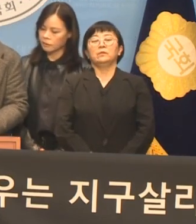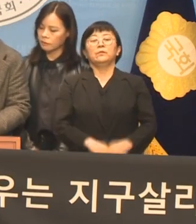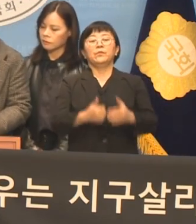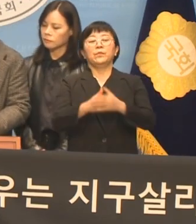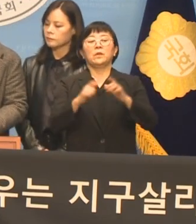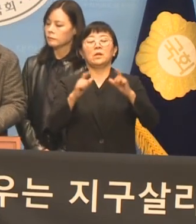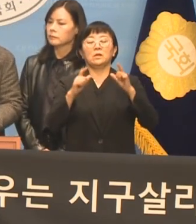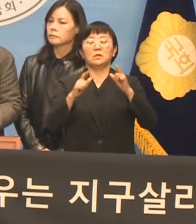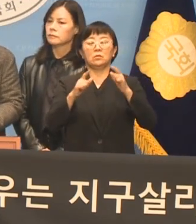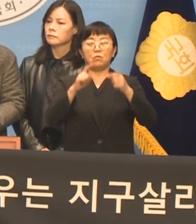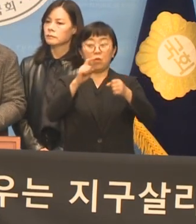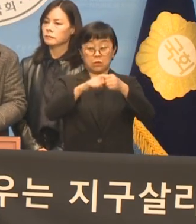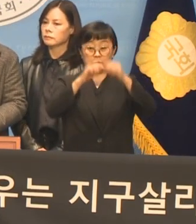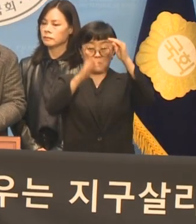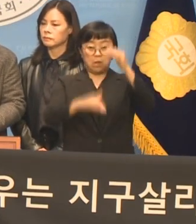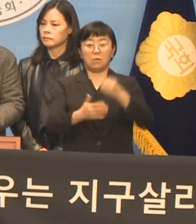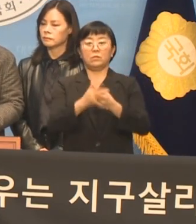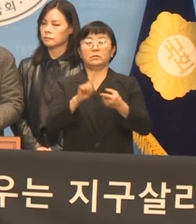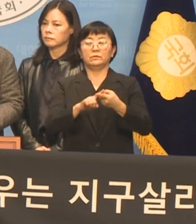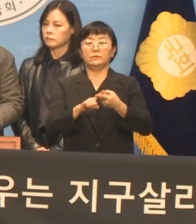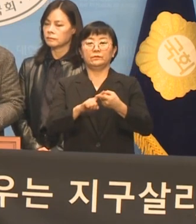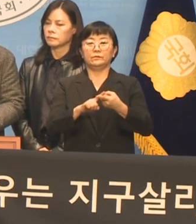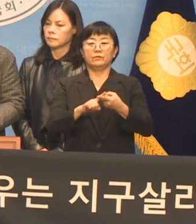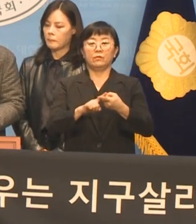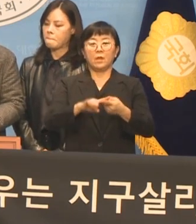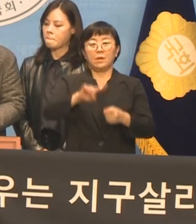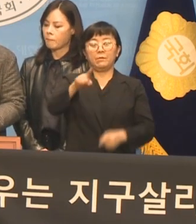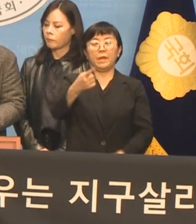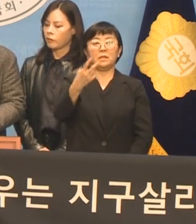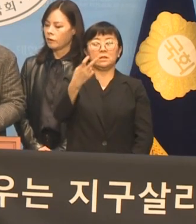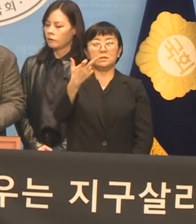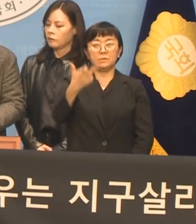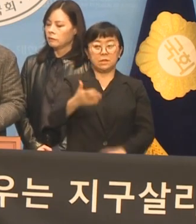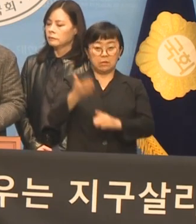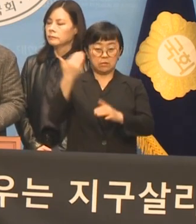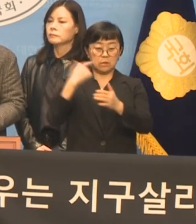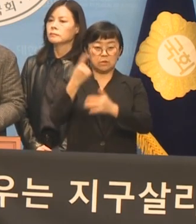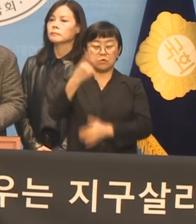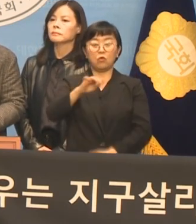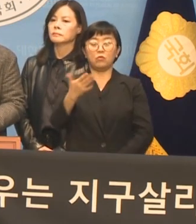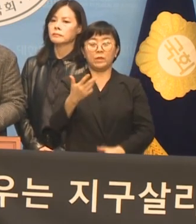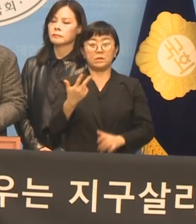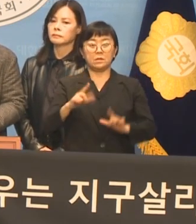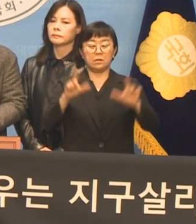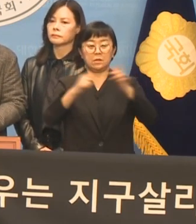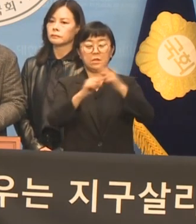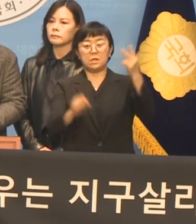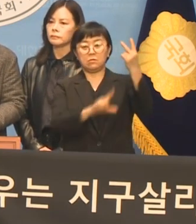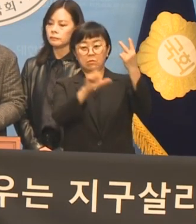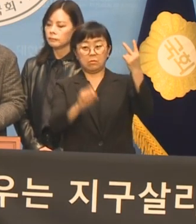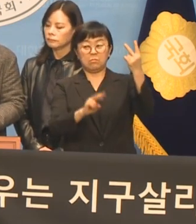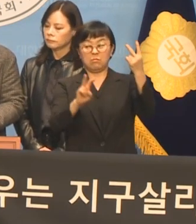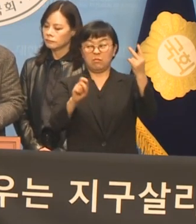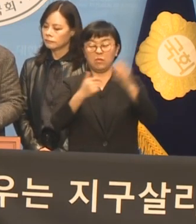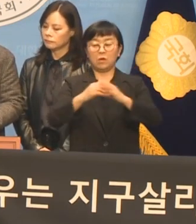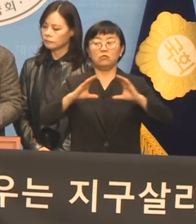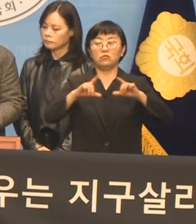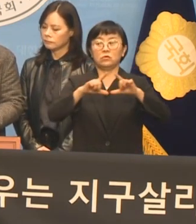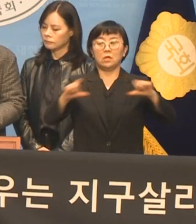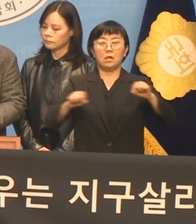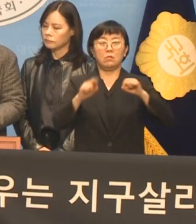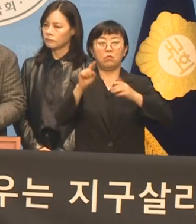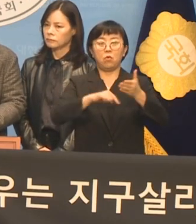생태보상 혁명 취지문. 이 취지문은 117년 전인 1907년 2월 21일